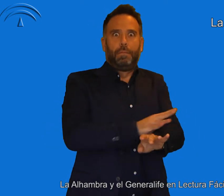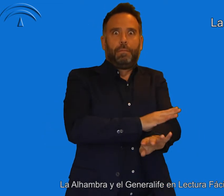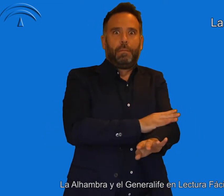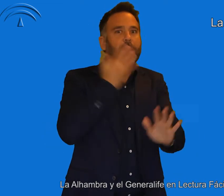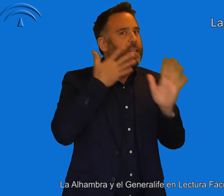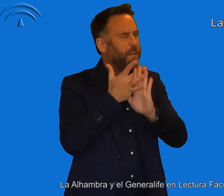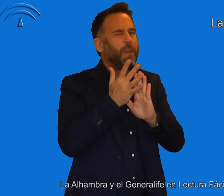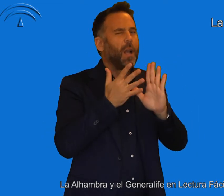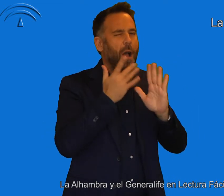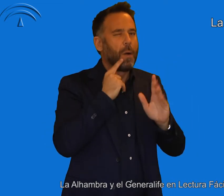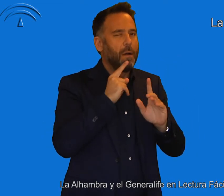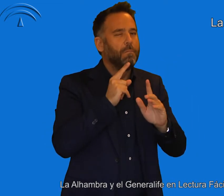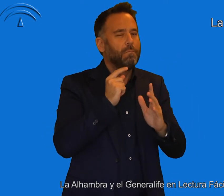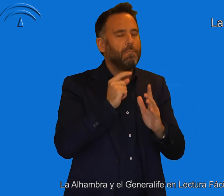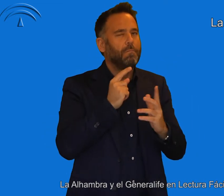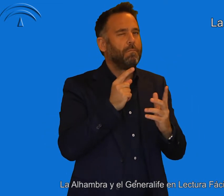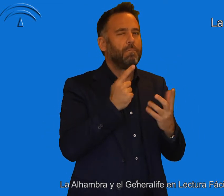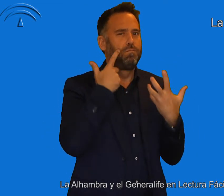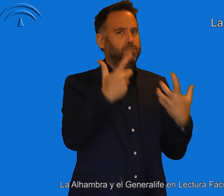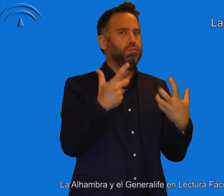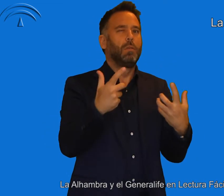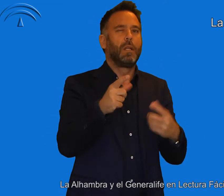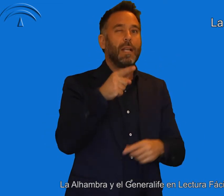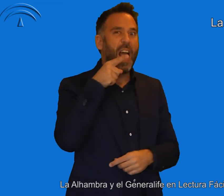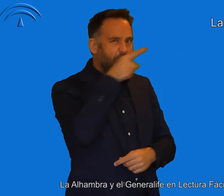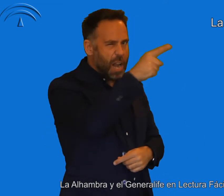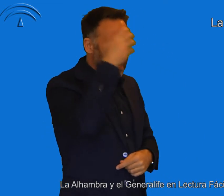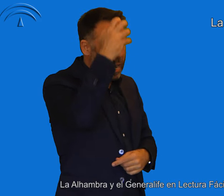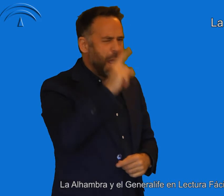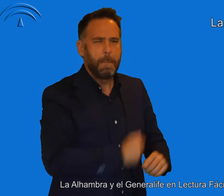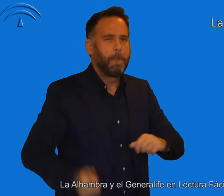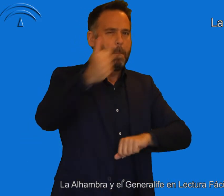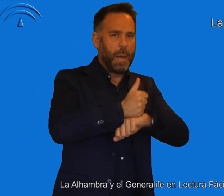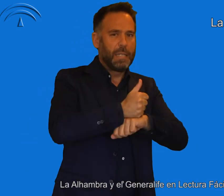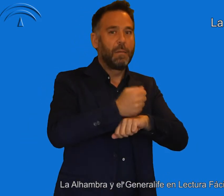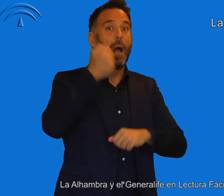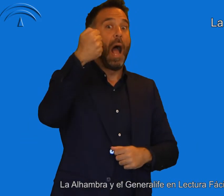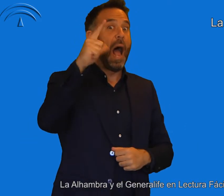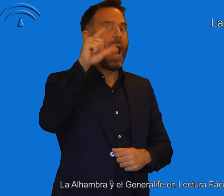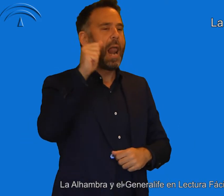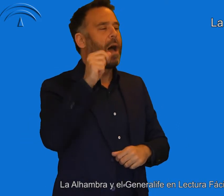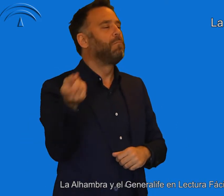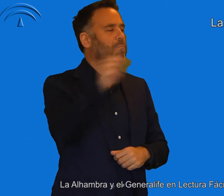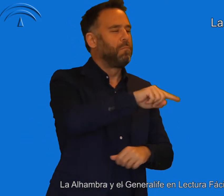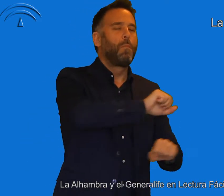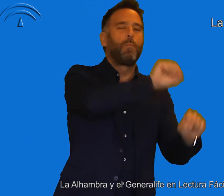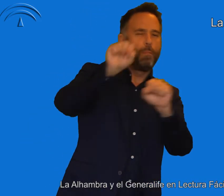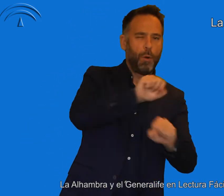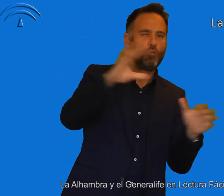él quedaba impresionado. Recibía un mensaje encubierto. El sultán es la máxima autoridad